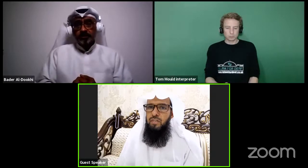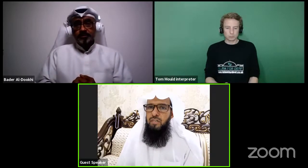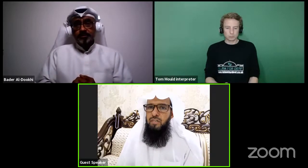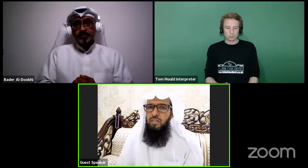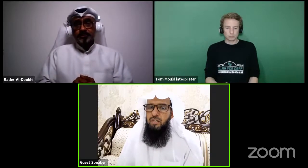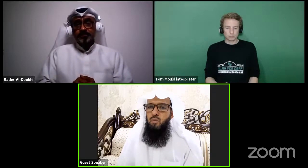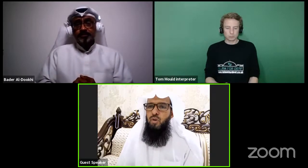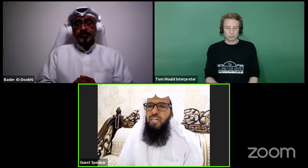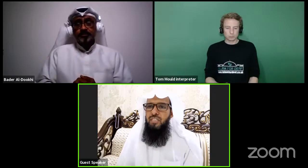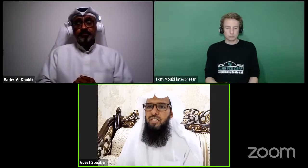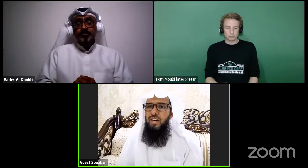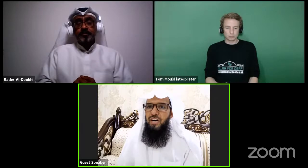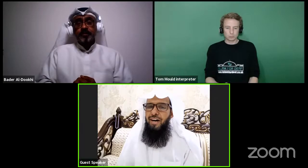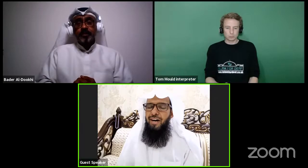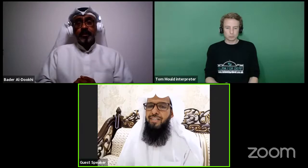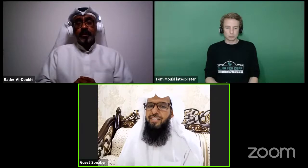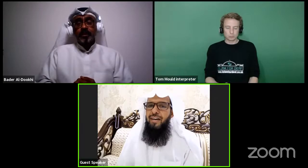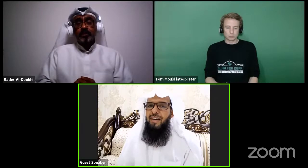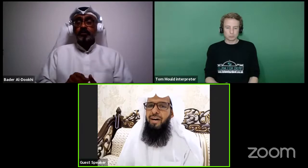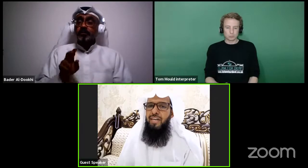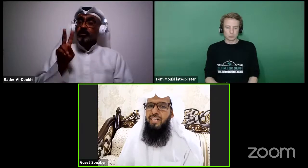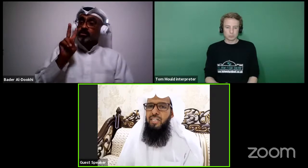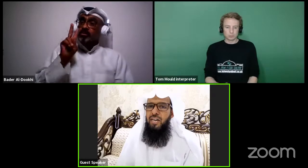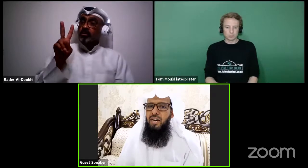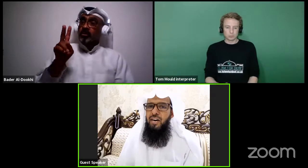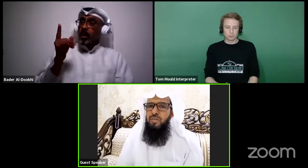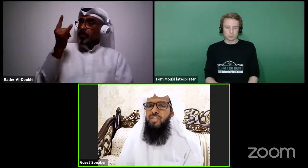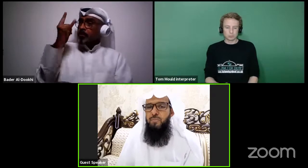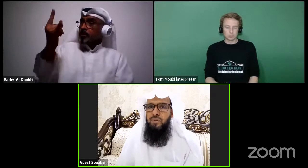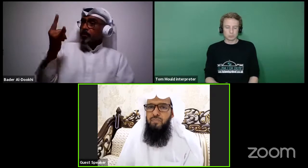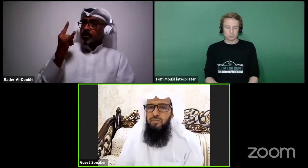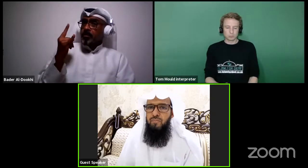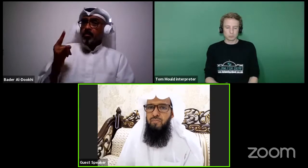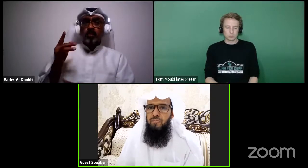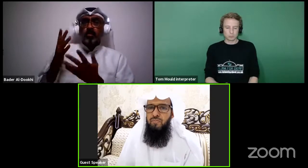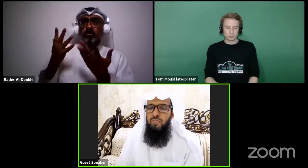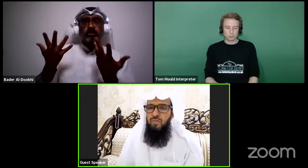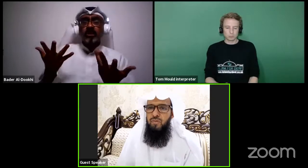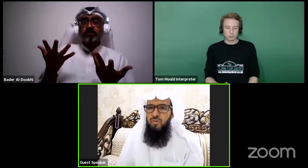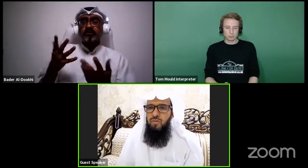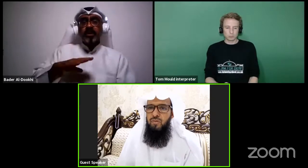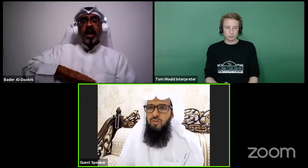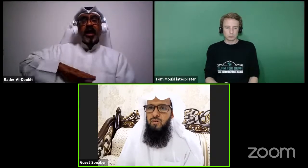أنه قال: وجدنا أطيب عيشنا بالصبر،